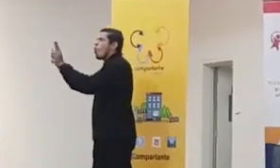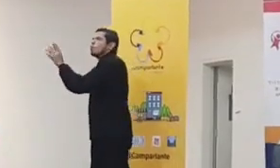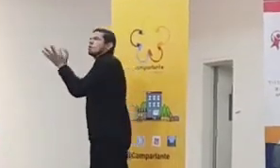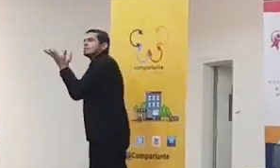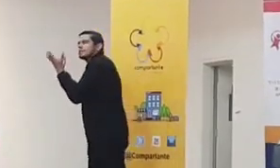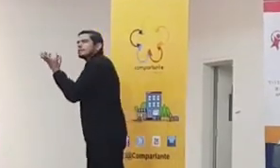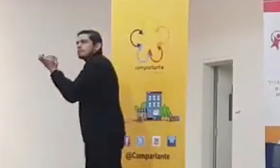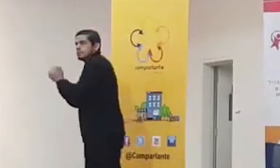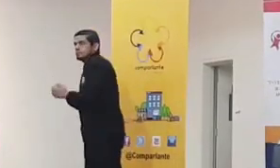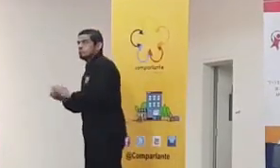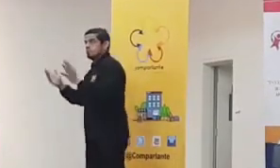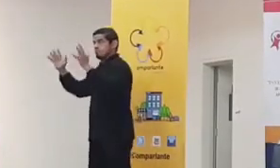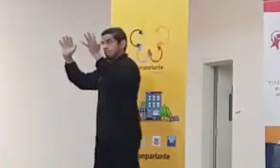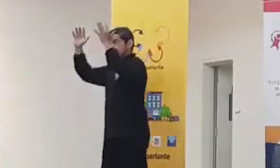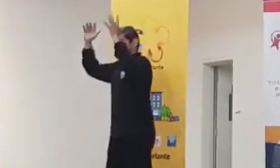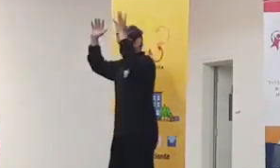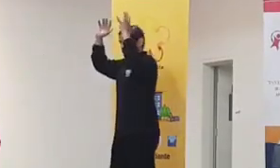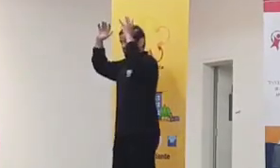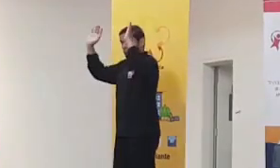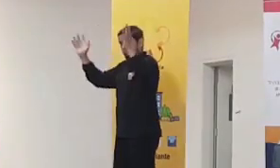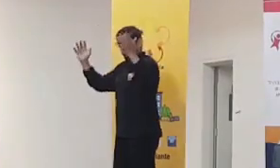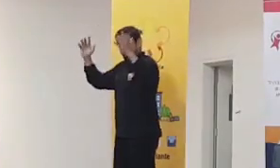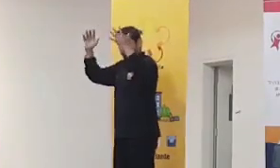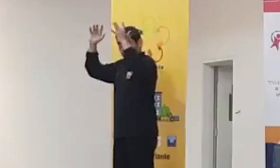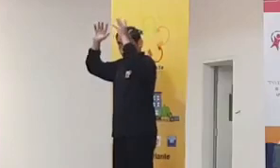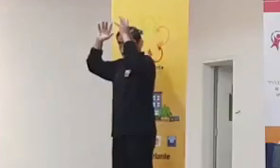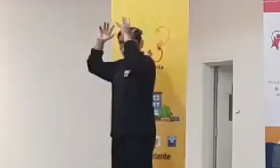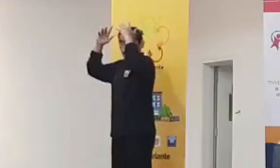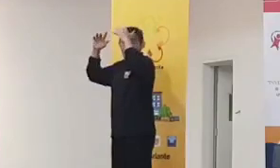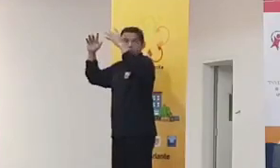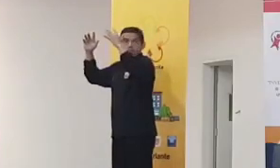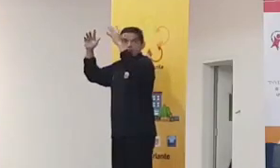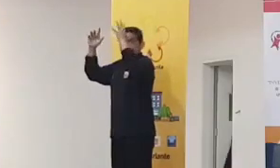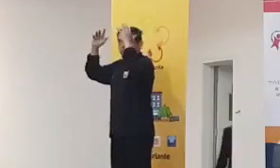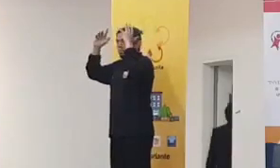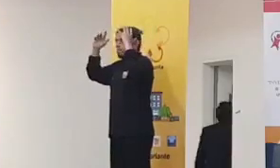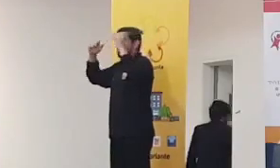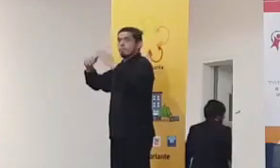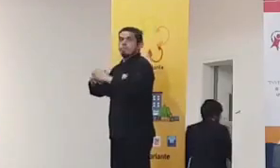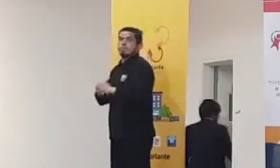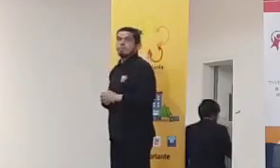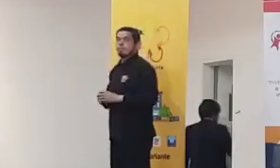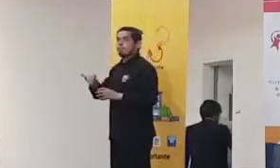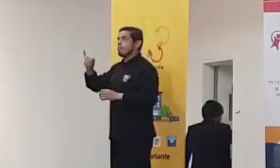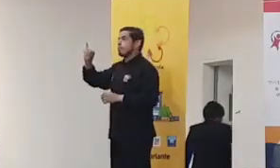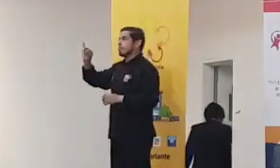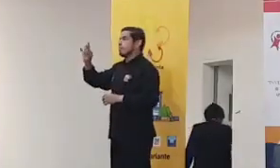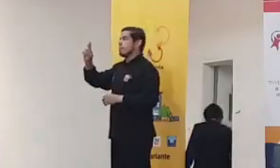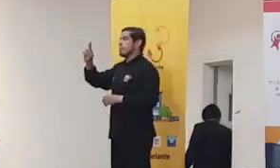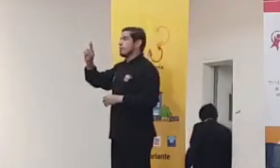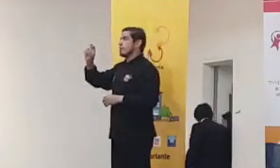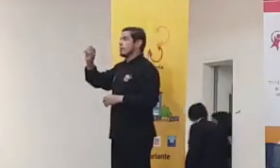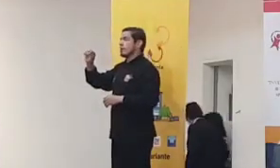a aplaudirle para que pueda dar esta presentación a Irene Valareso Córdoba.